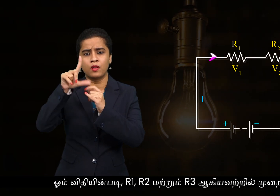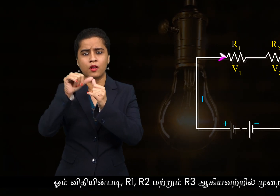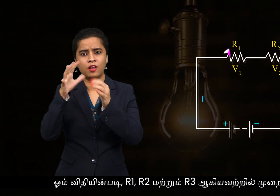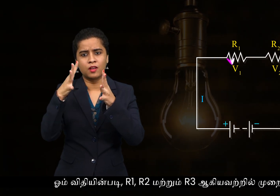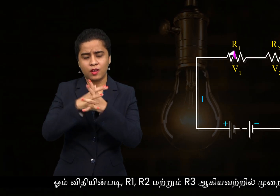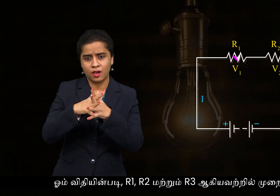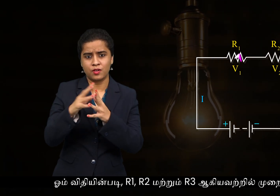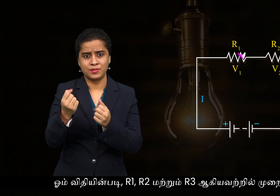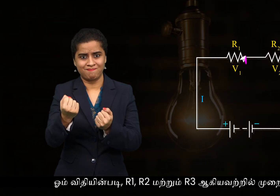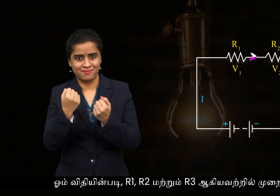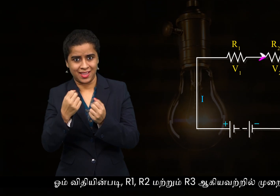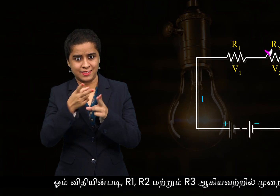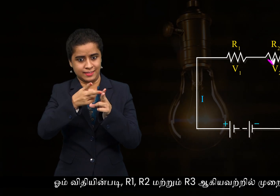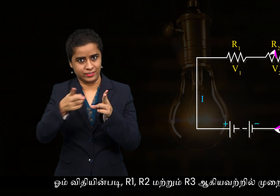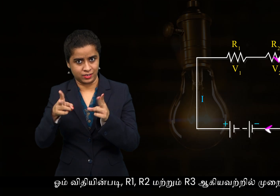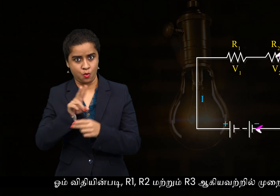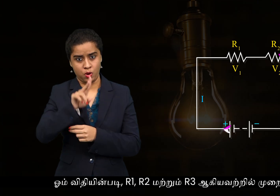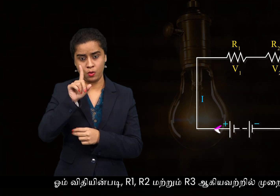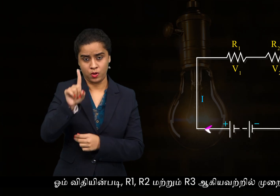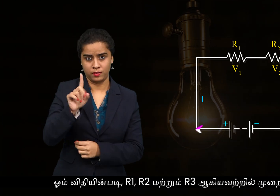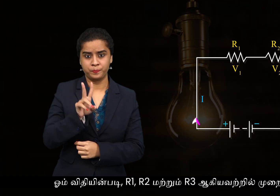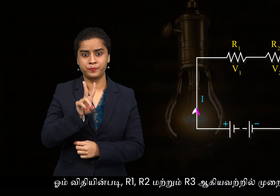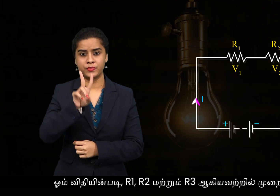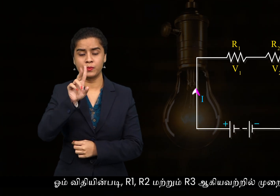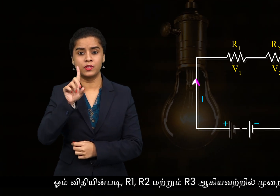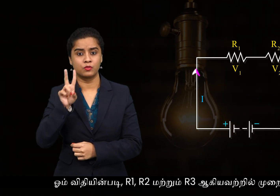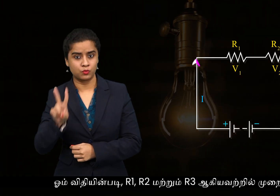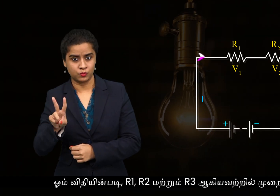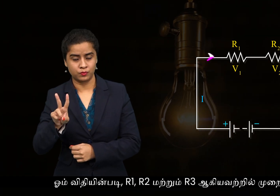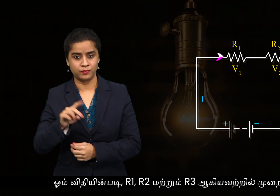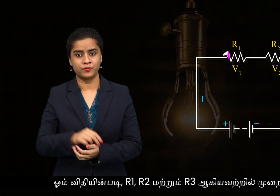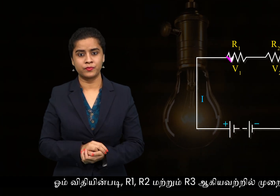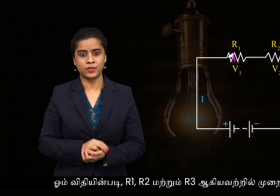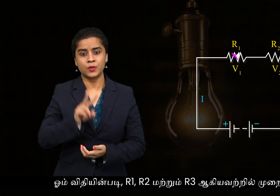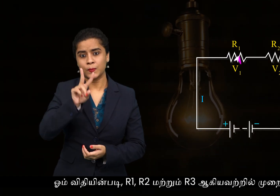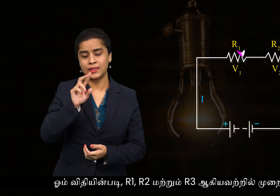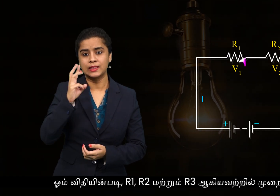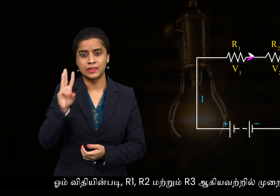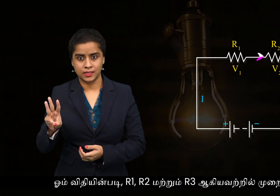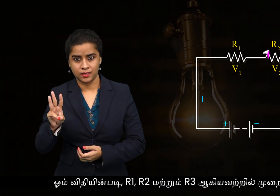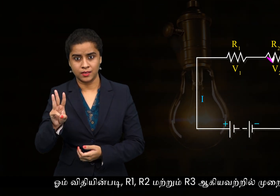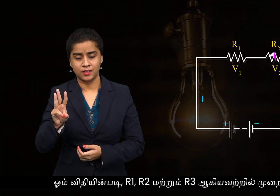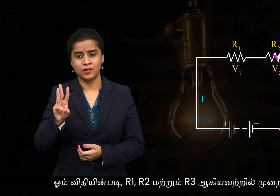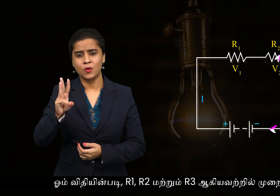R1, R2 மற்றும் R3 ஆகியவற்றில் முறையே